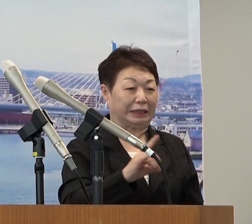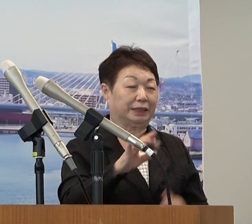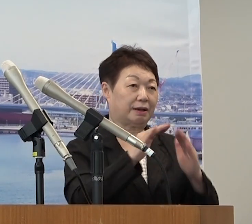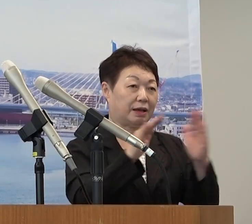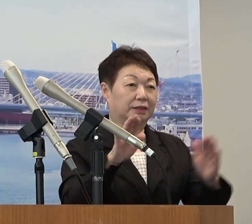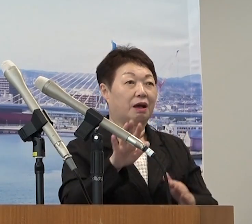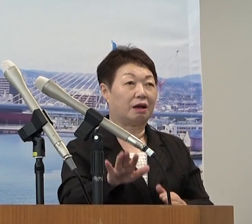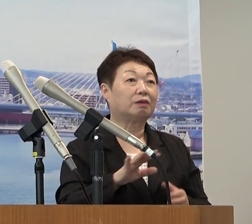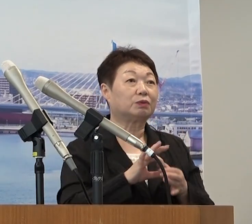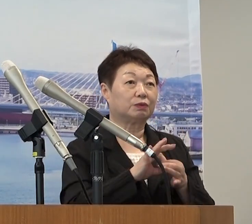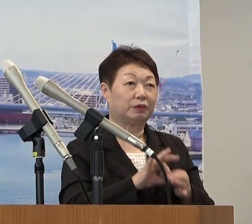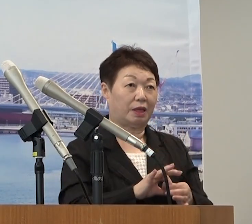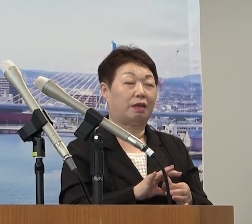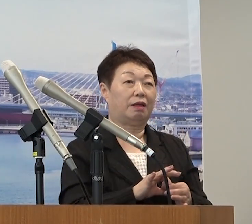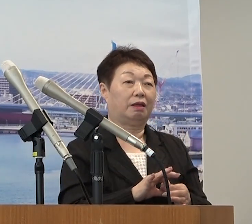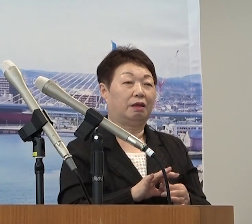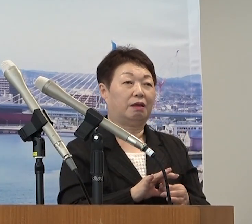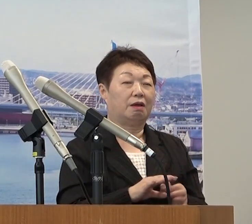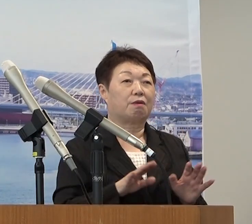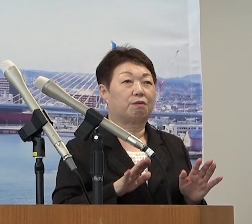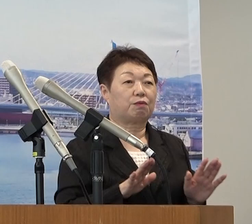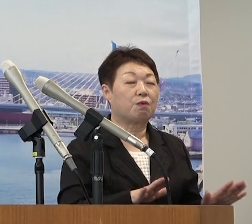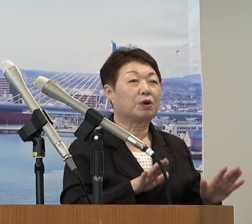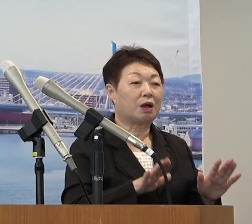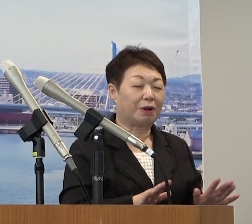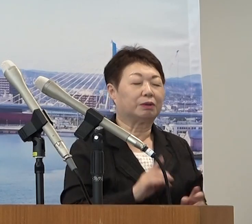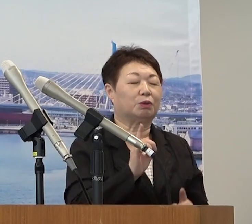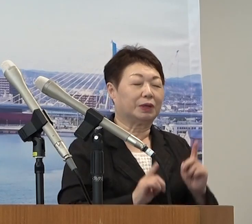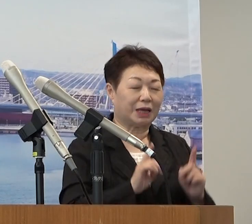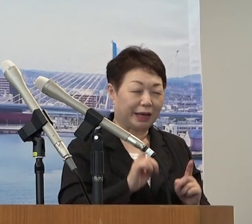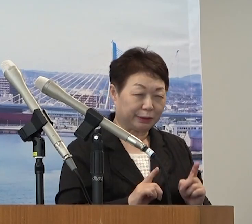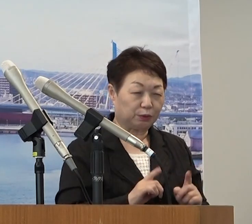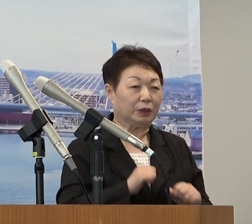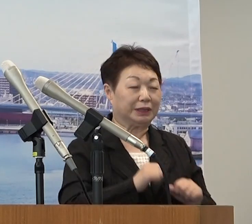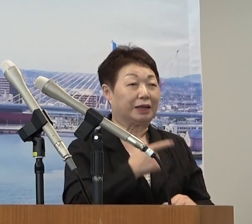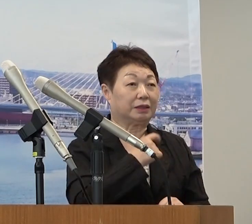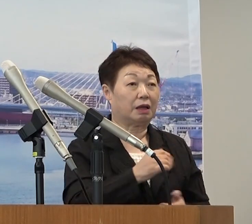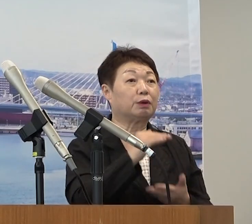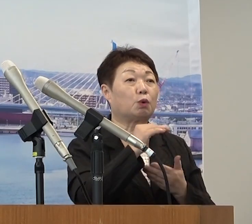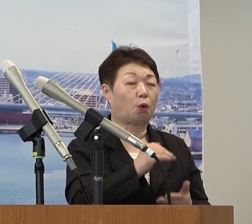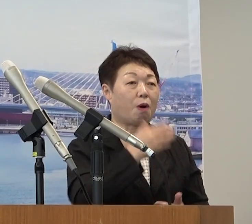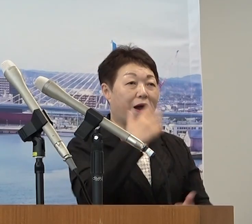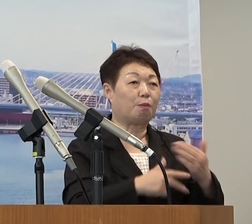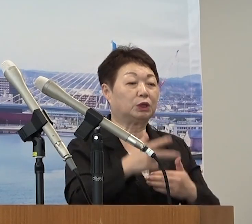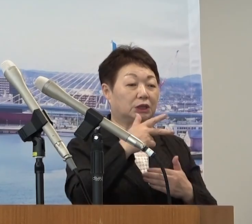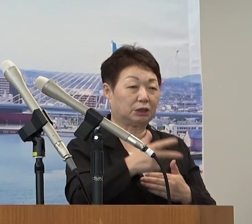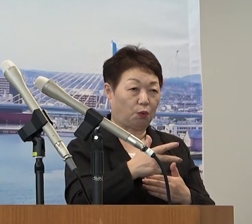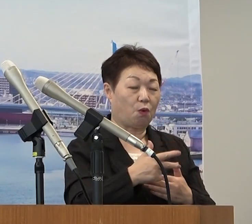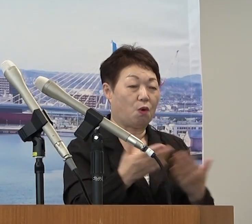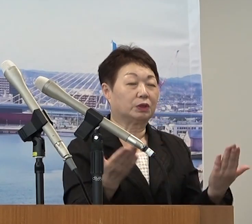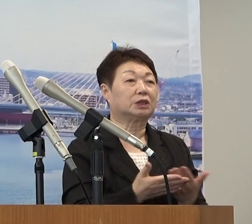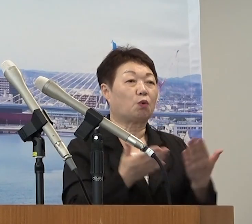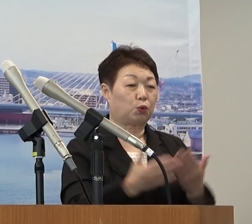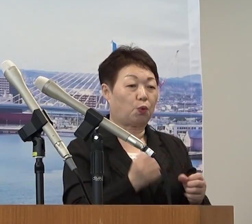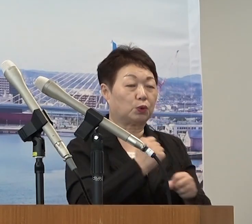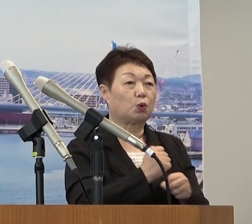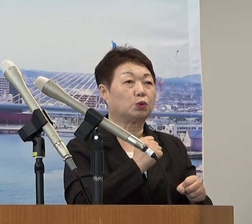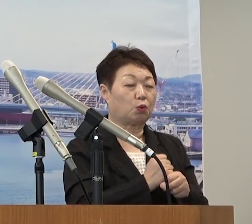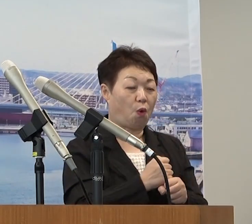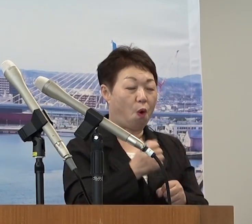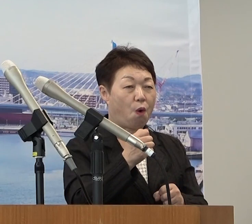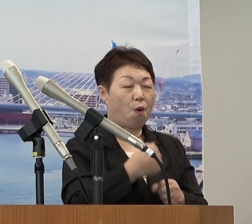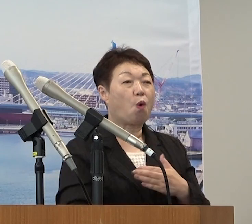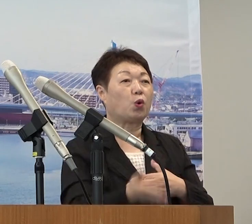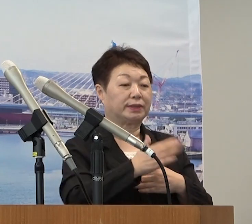ありますので、今回はとりあえずまず真っ先にやりたかったあの青森市仕事創造会議の補正予算を